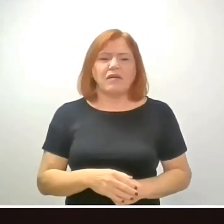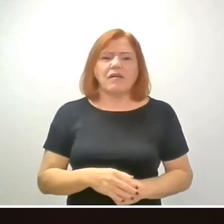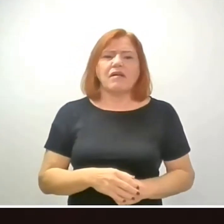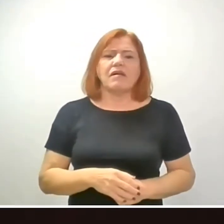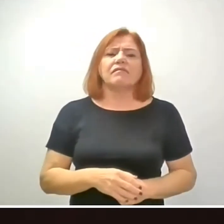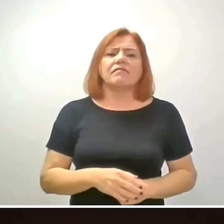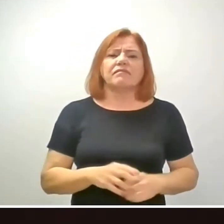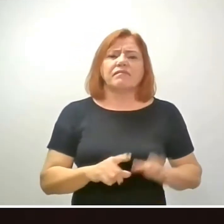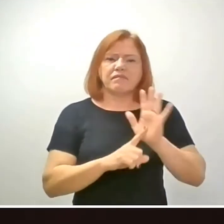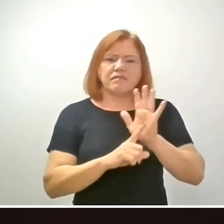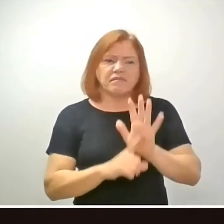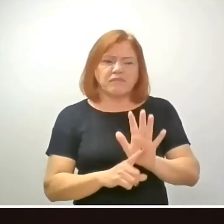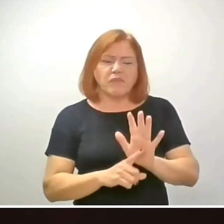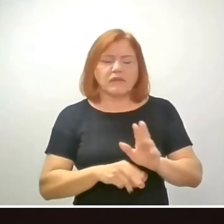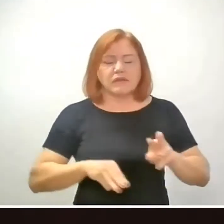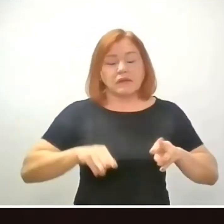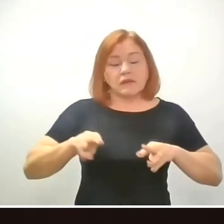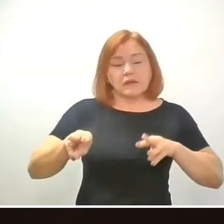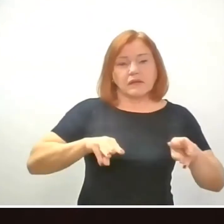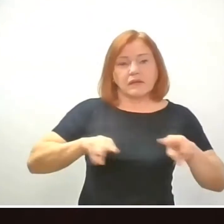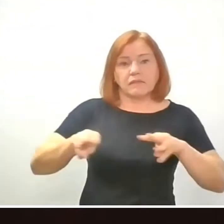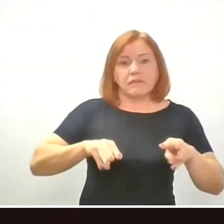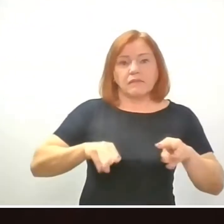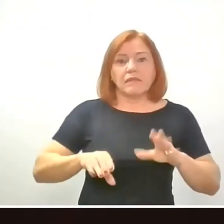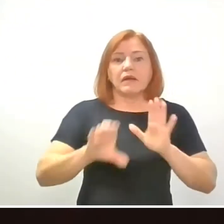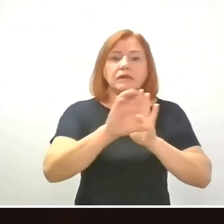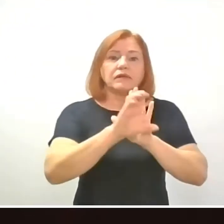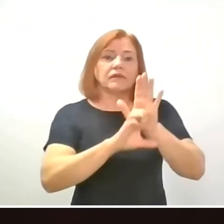O Evangelho de Marcos 8,15.